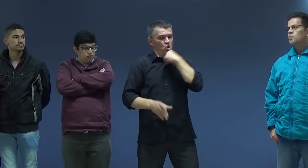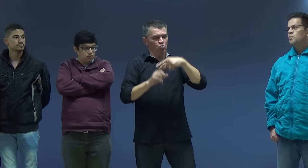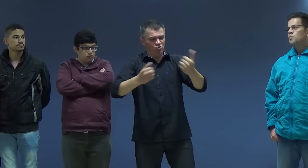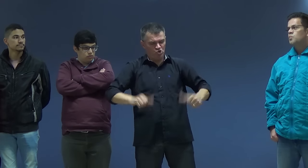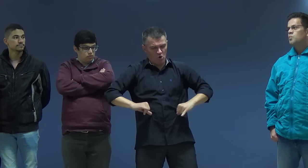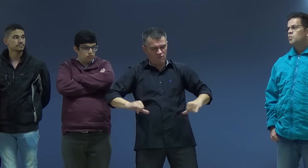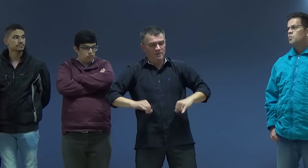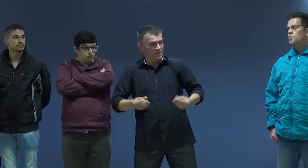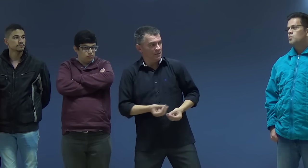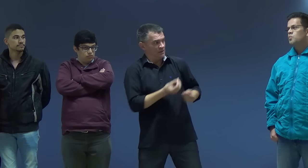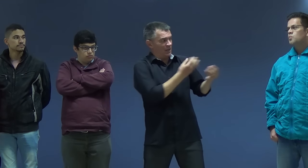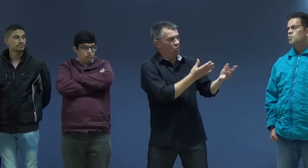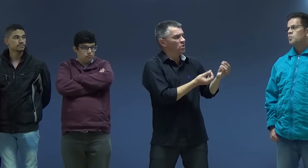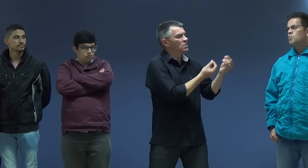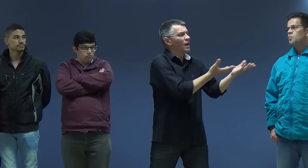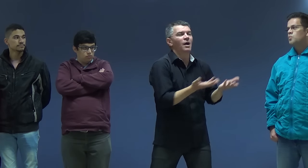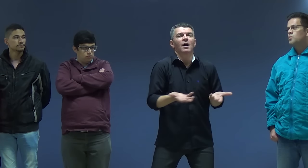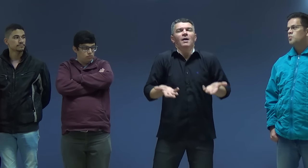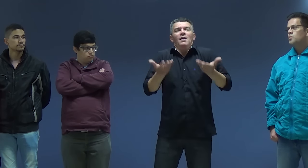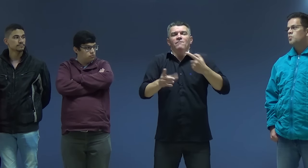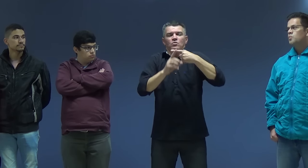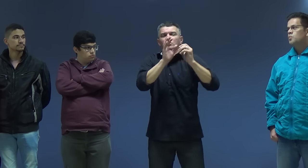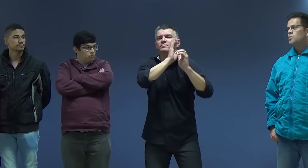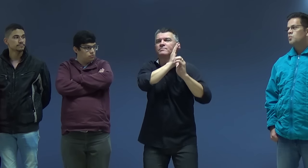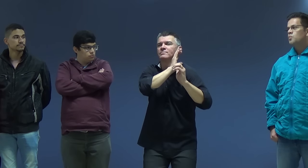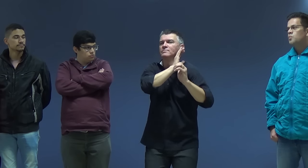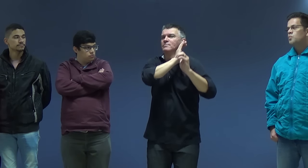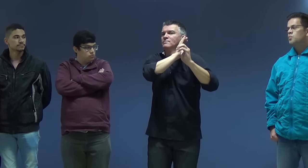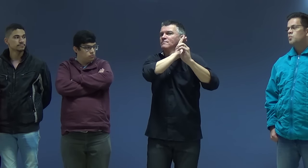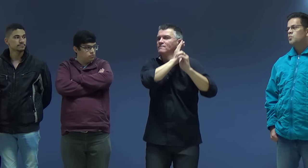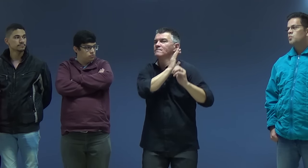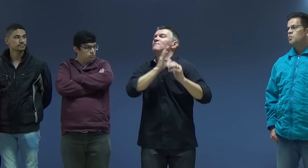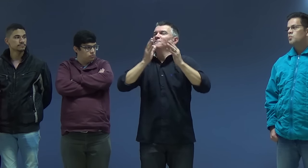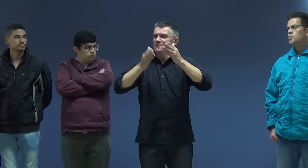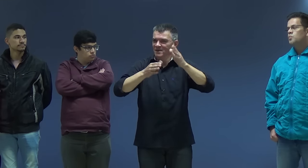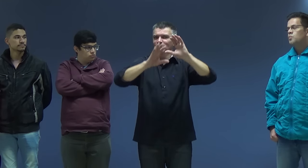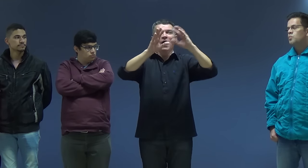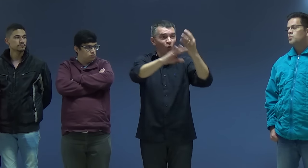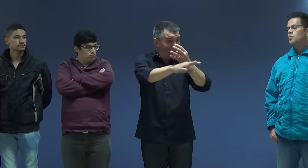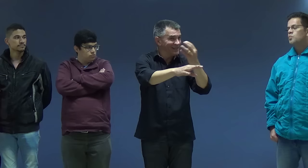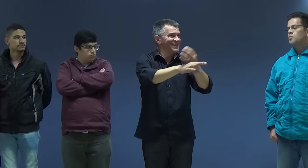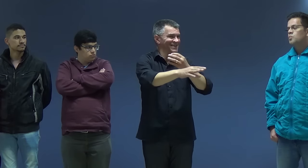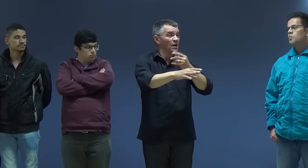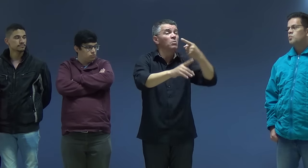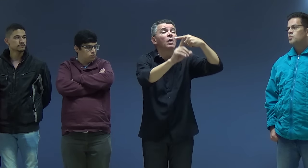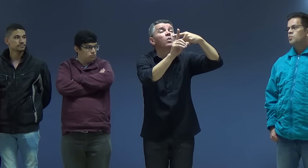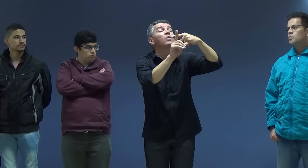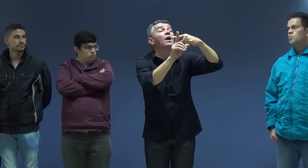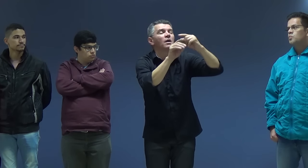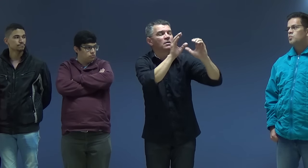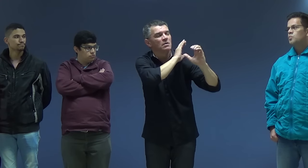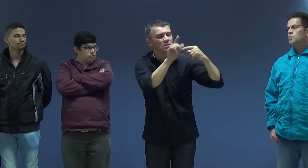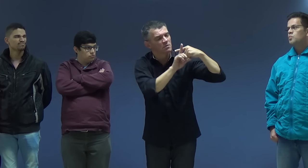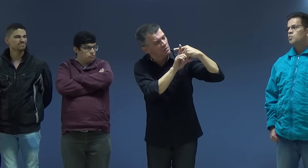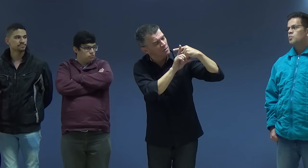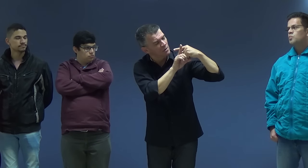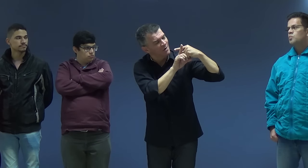vocês não. Ele morreu na cruz para dar para você que fosse mais leve, que fosse mais fácil de ser levado, para você suportar. E